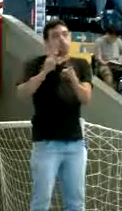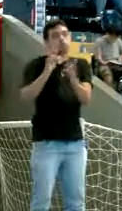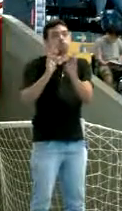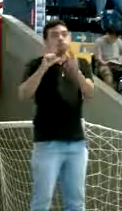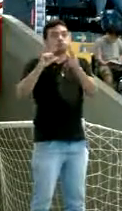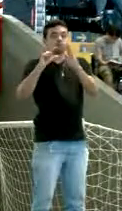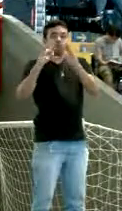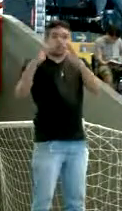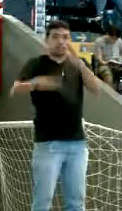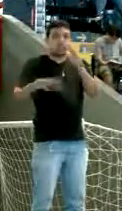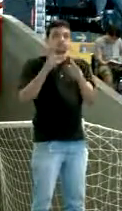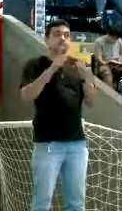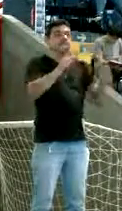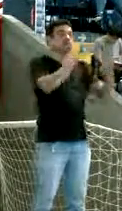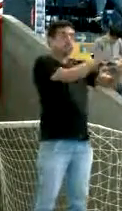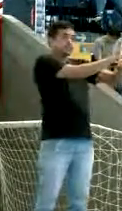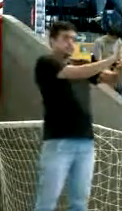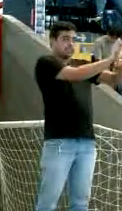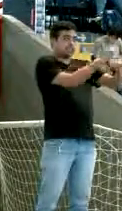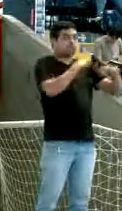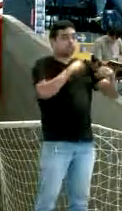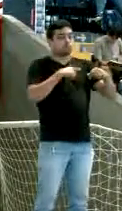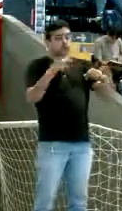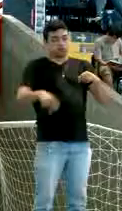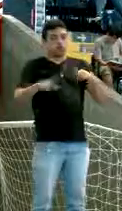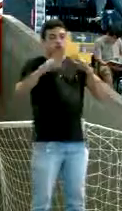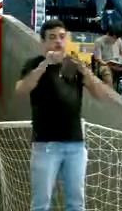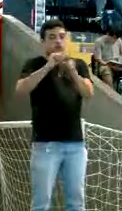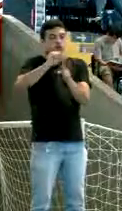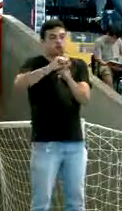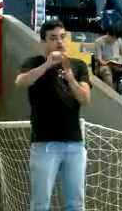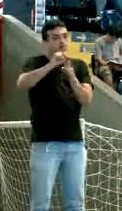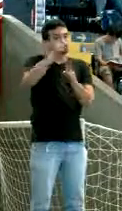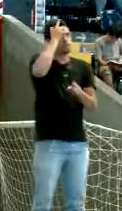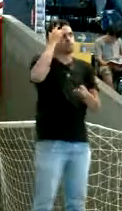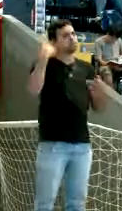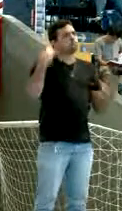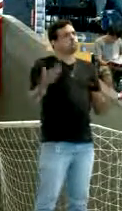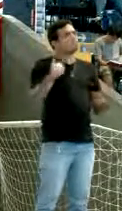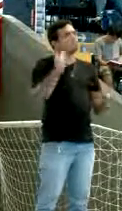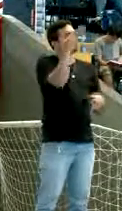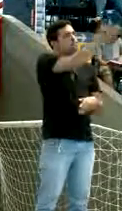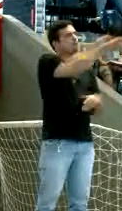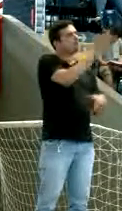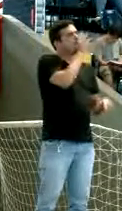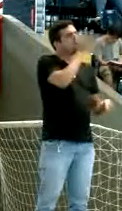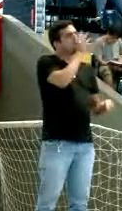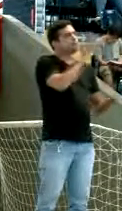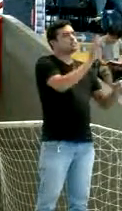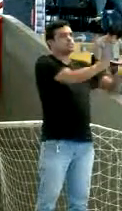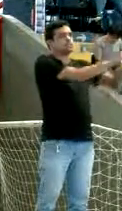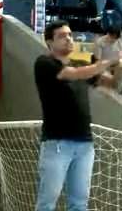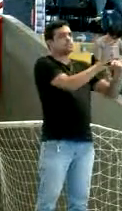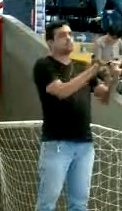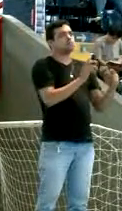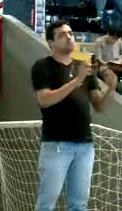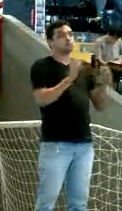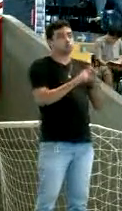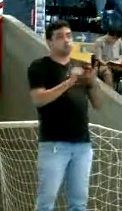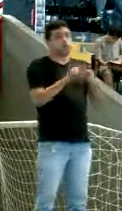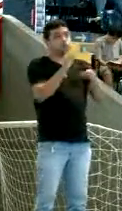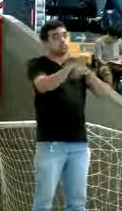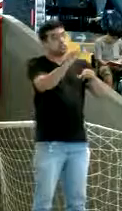Ceará. Surgiram as videolocadoras e as pessoas se perguntavam: para que ir ao cinema? Espero vir para a